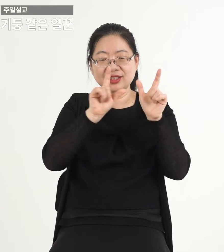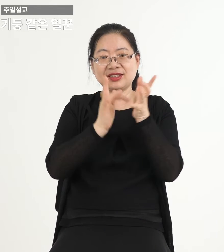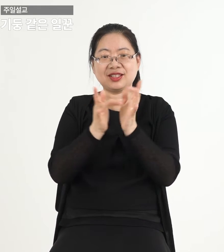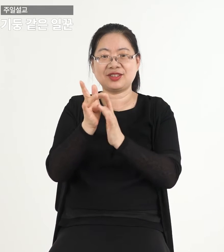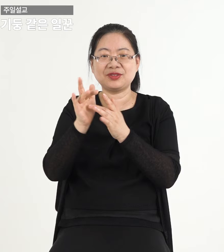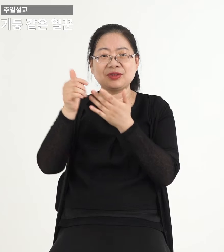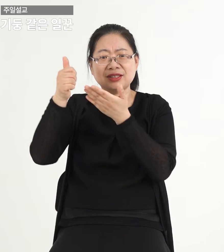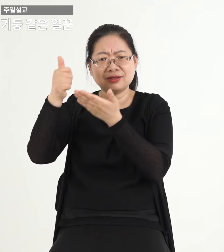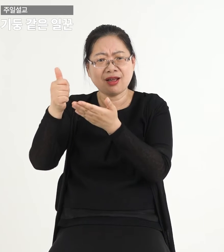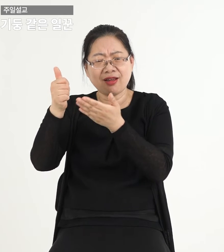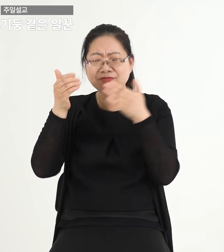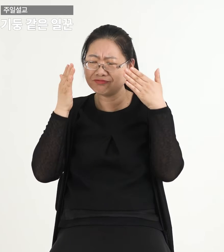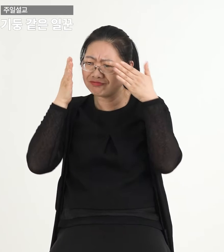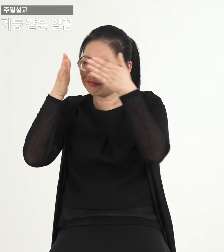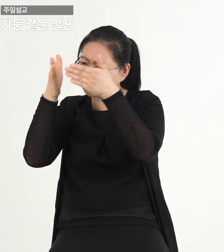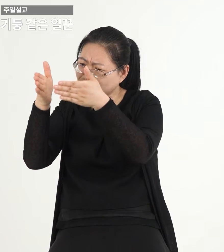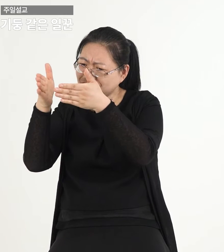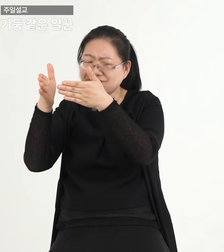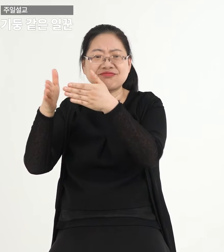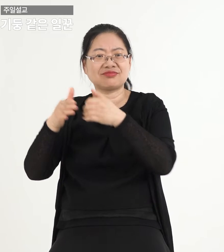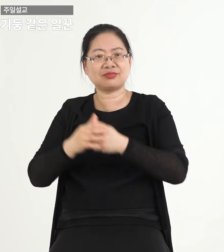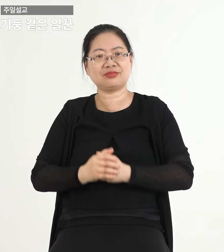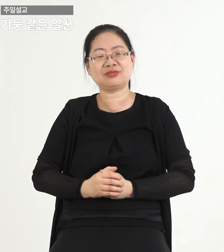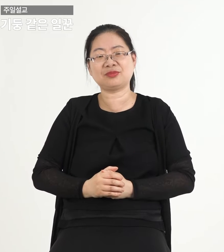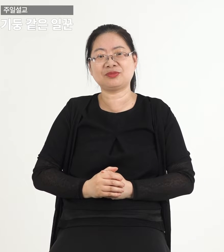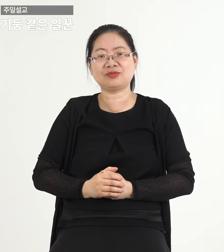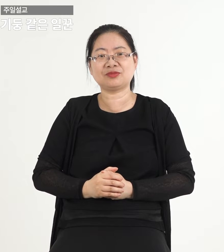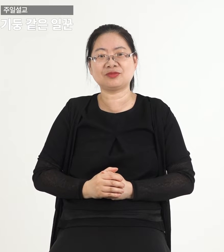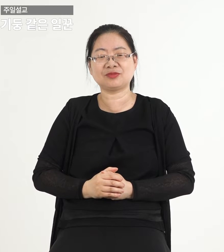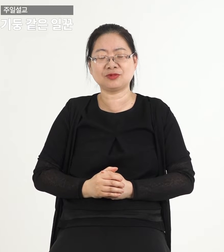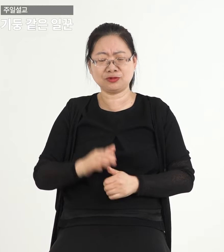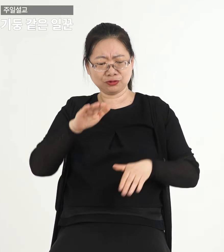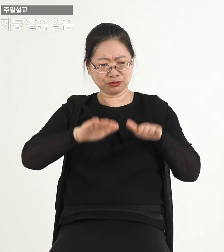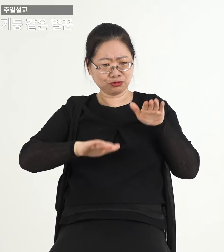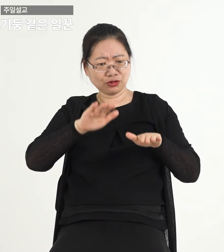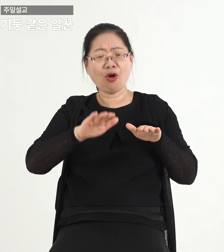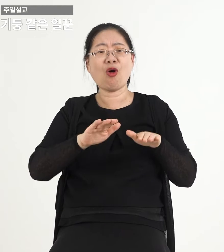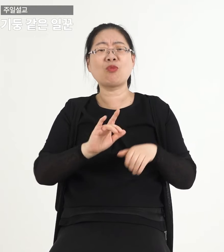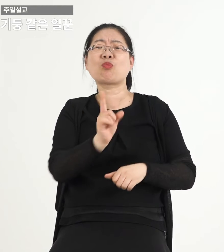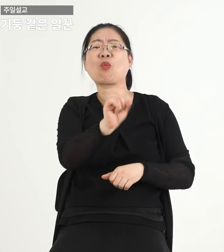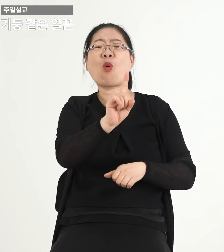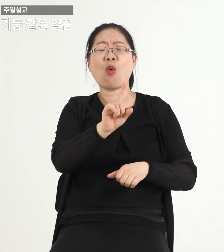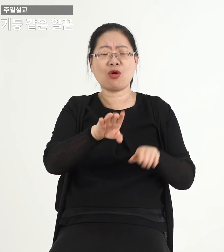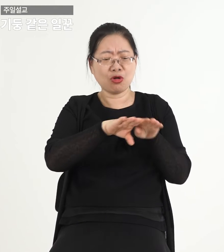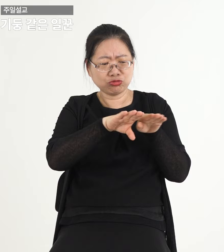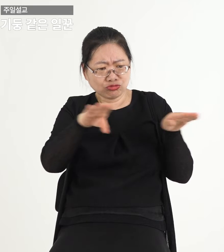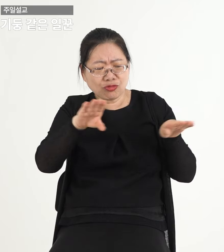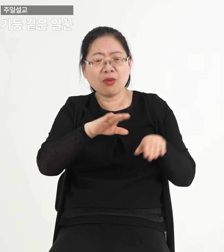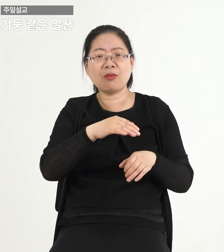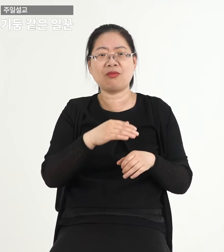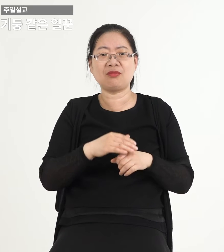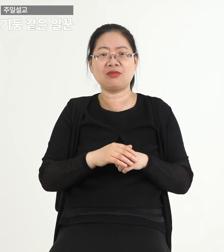그리스도에게 올인하는 싸움이에요. 뭔 균형이에요?